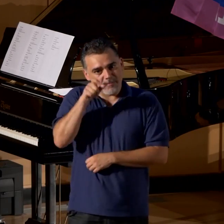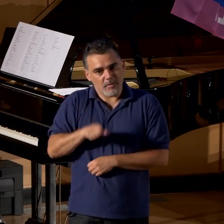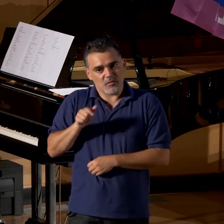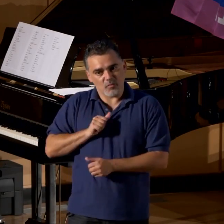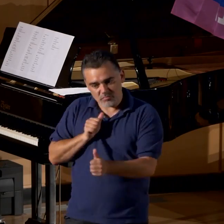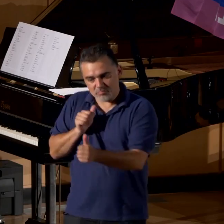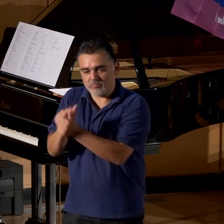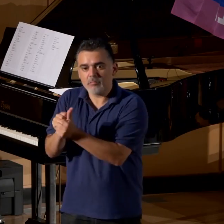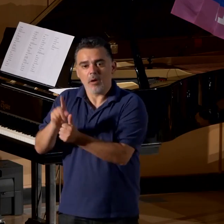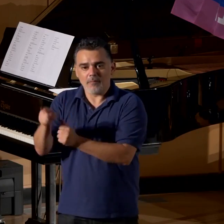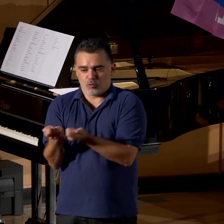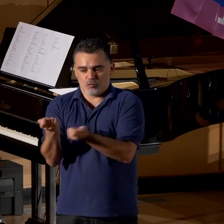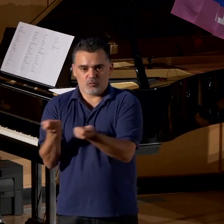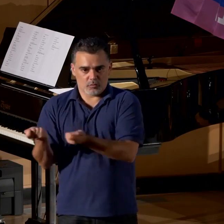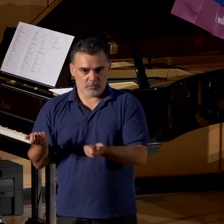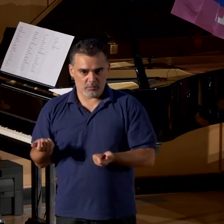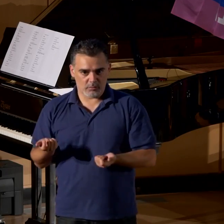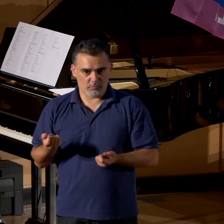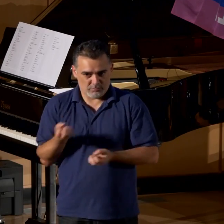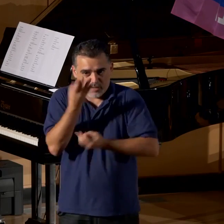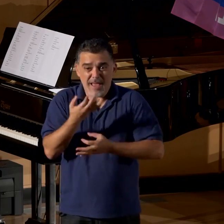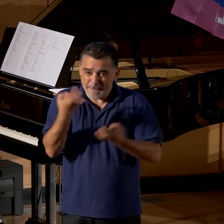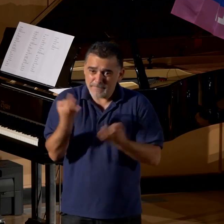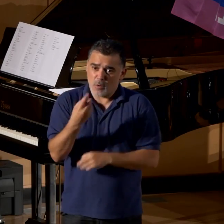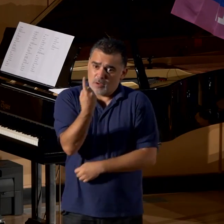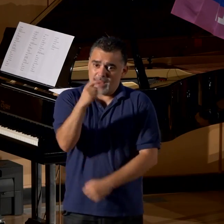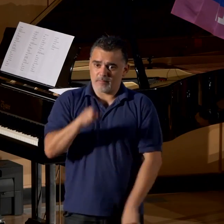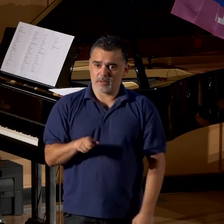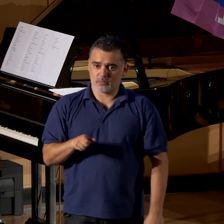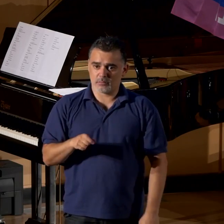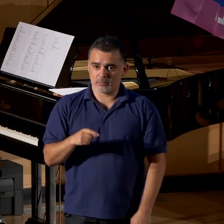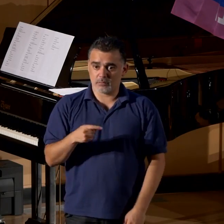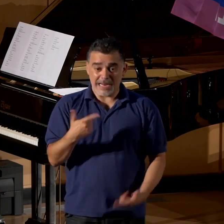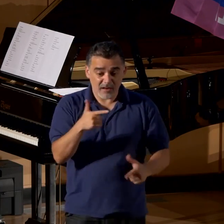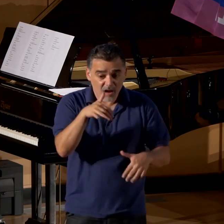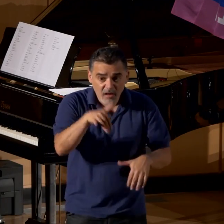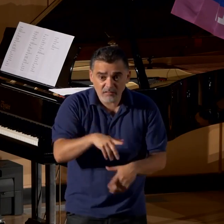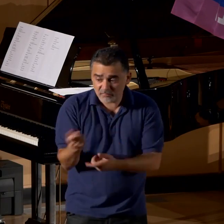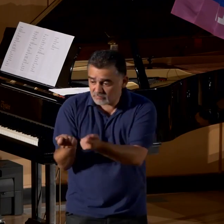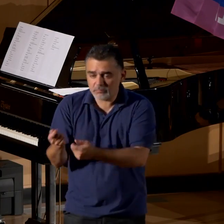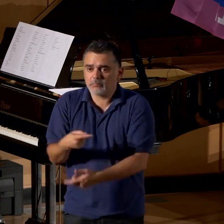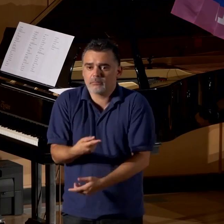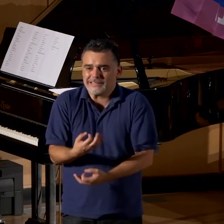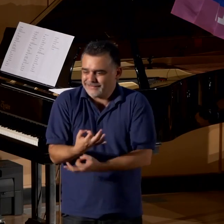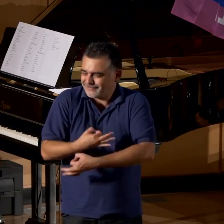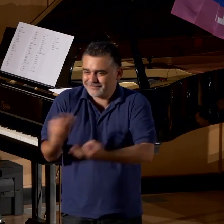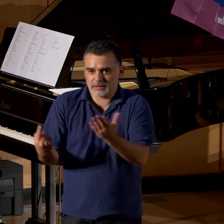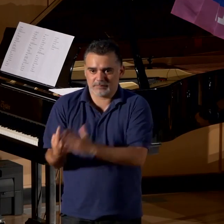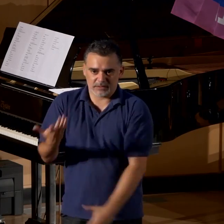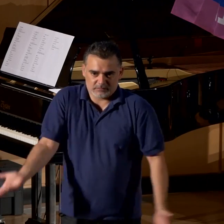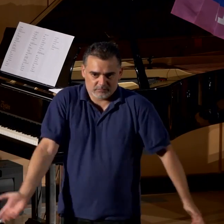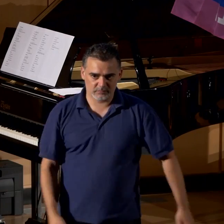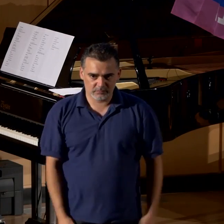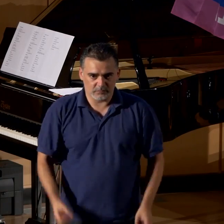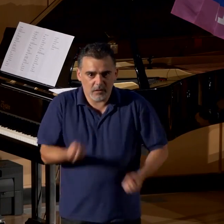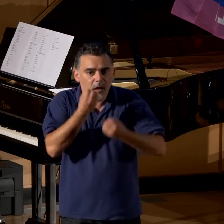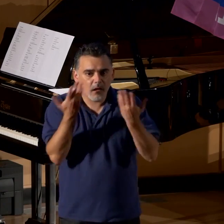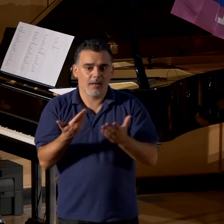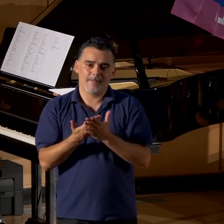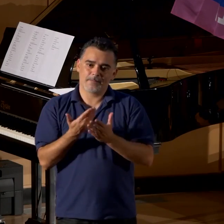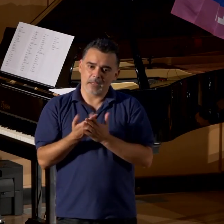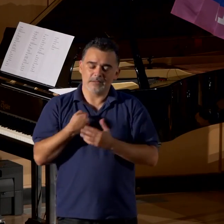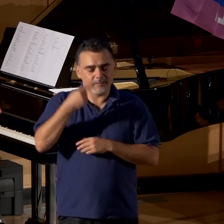nichts. Und das ist unsere derzeitige Auffassung, dass es notwendig ist, genau bei diesen, unter anderem bei